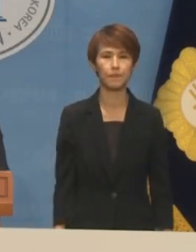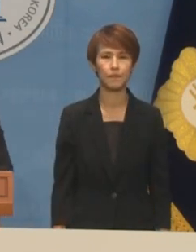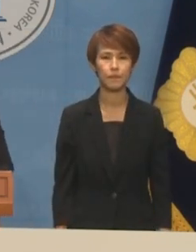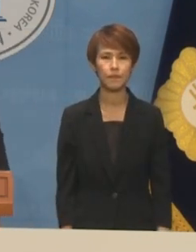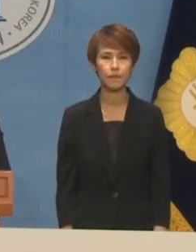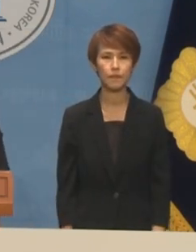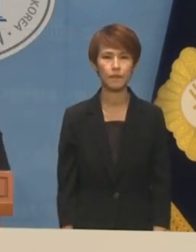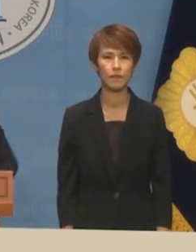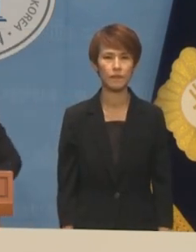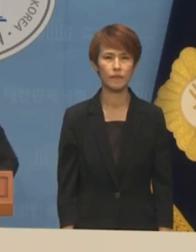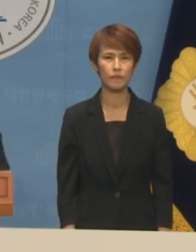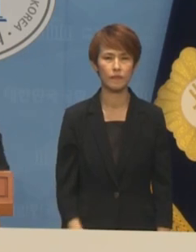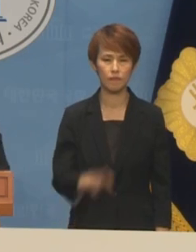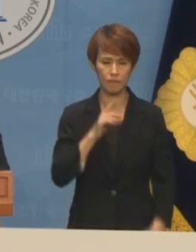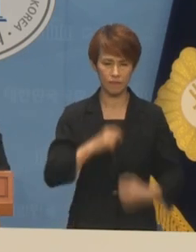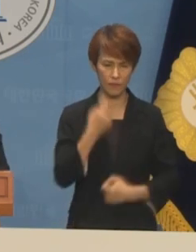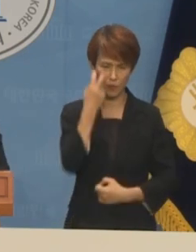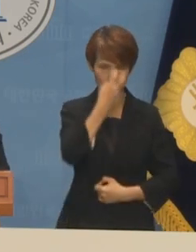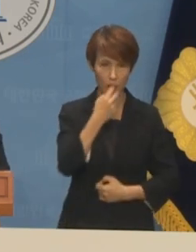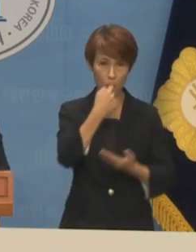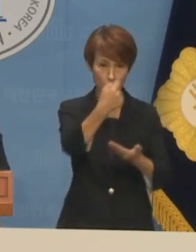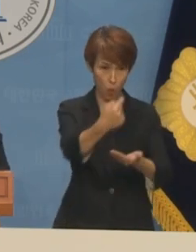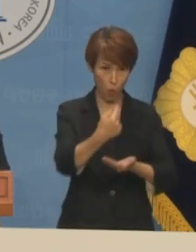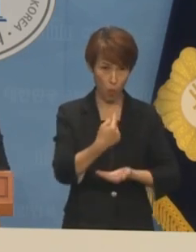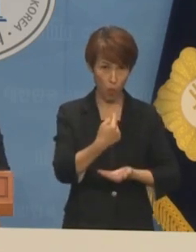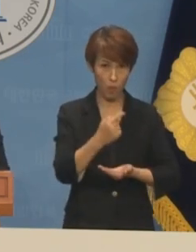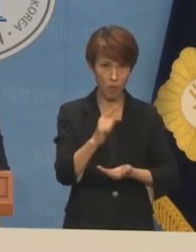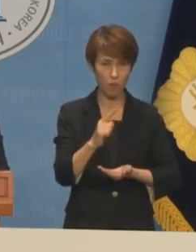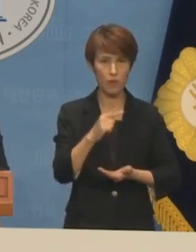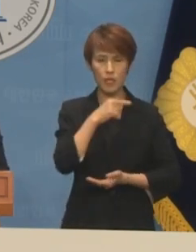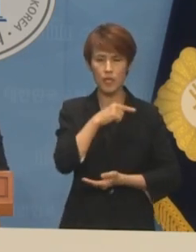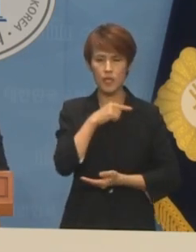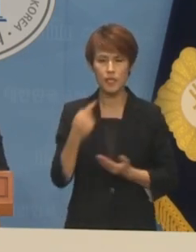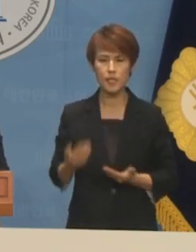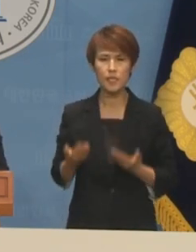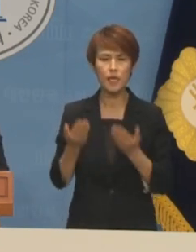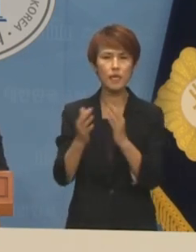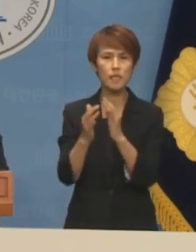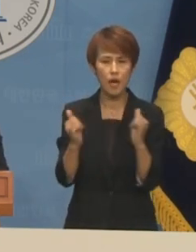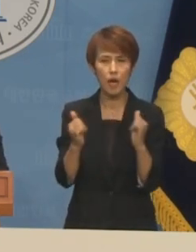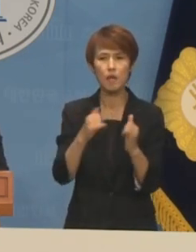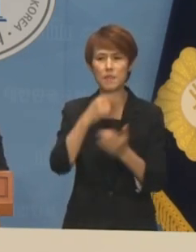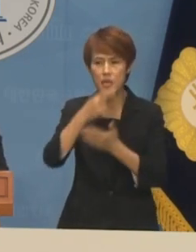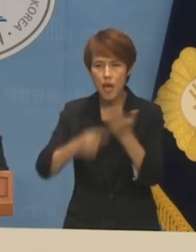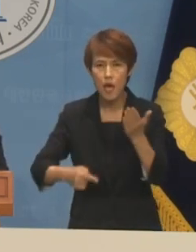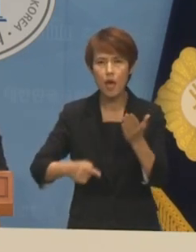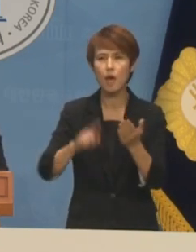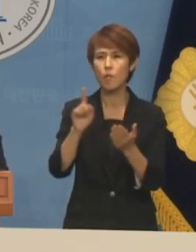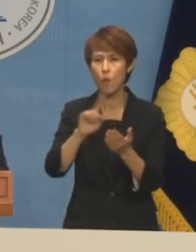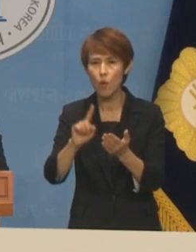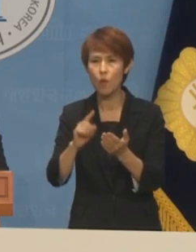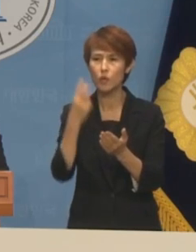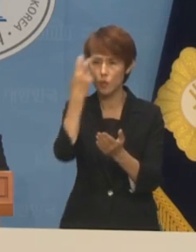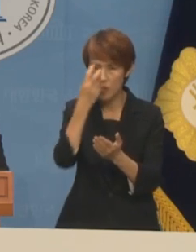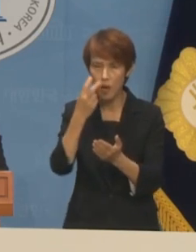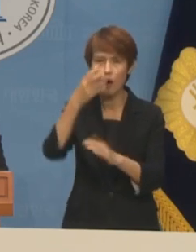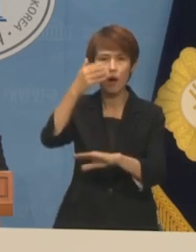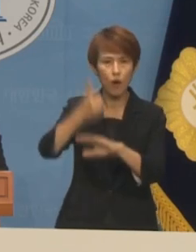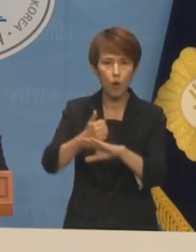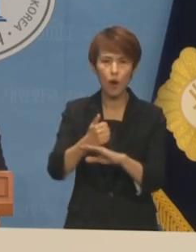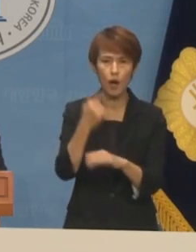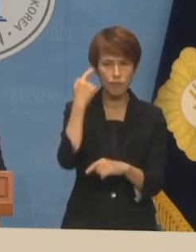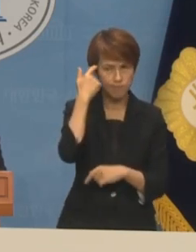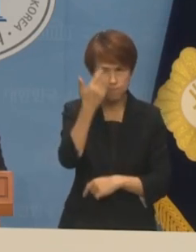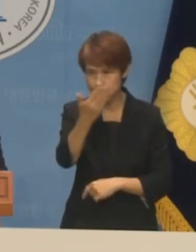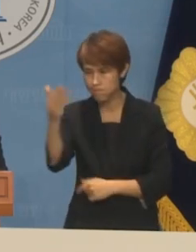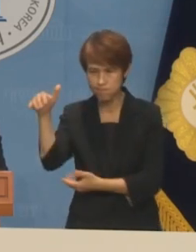무릇 진상조사 보고서라면 희생자 조사를 통해 피해 유형, 피해 실태, 결과 등을